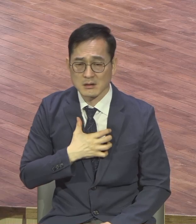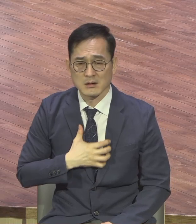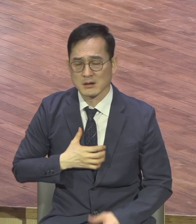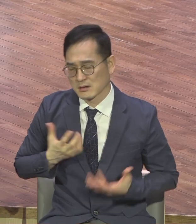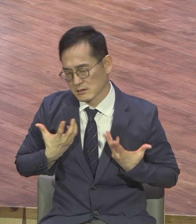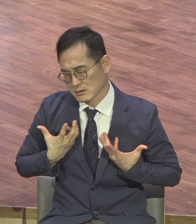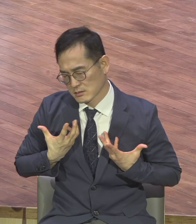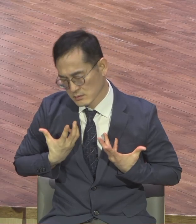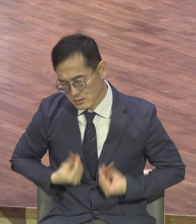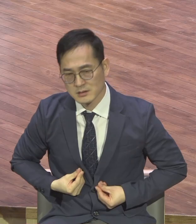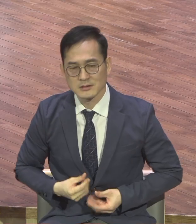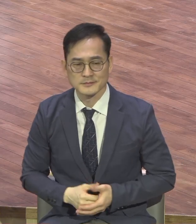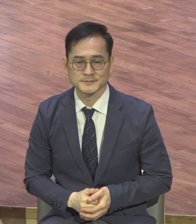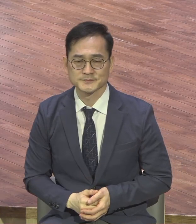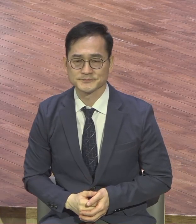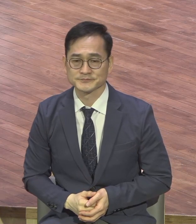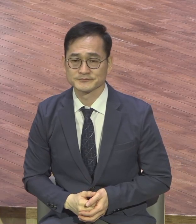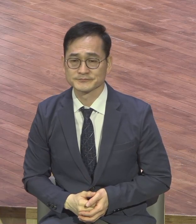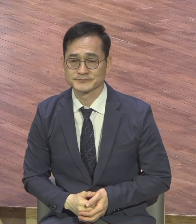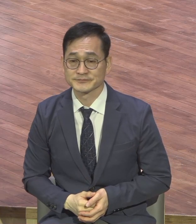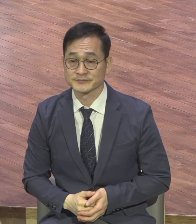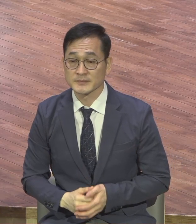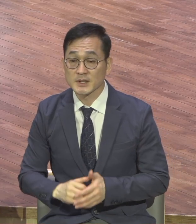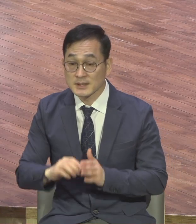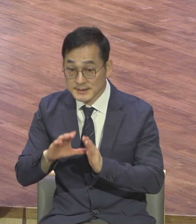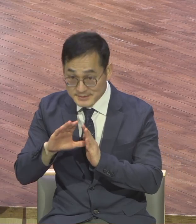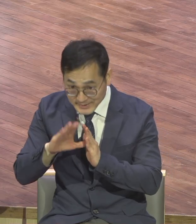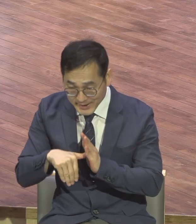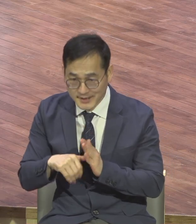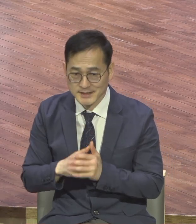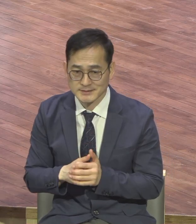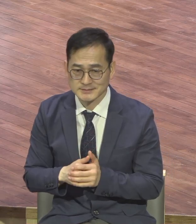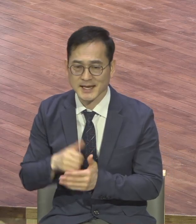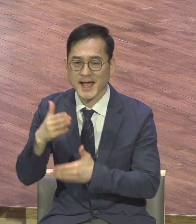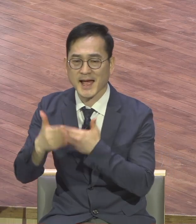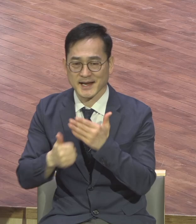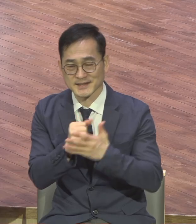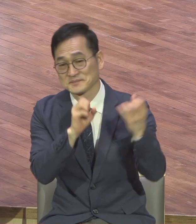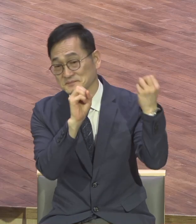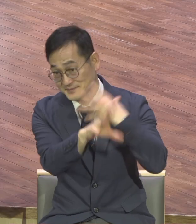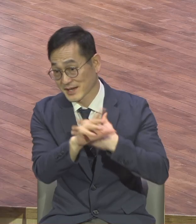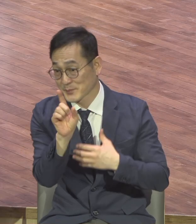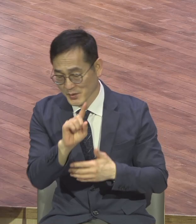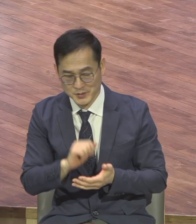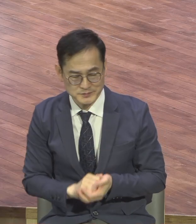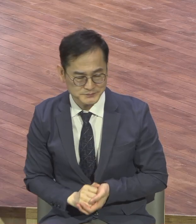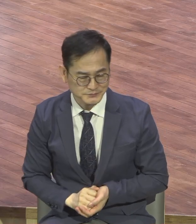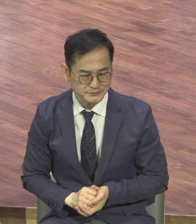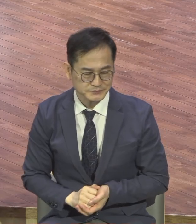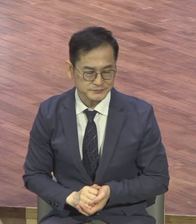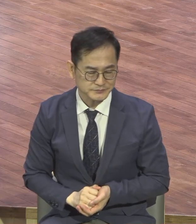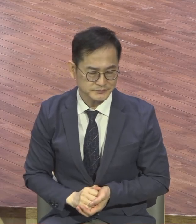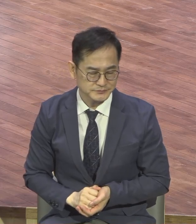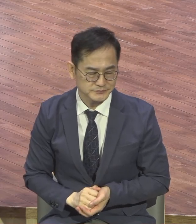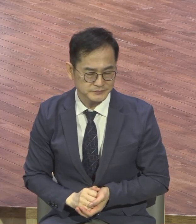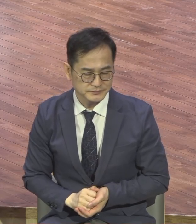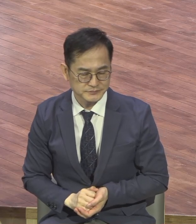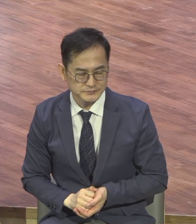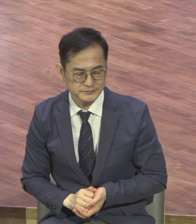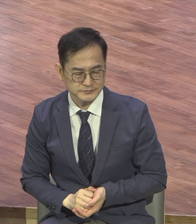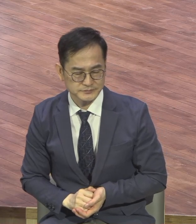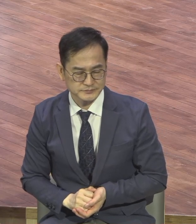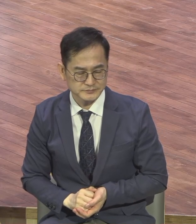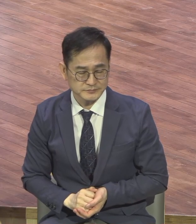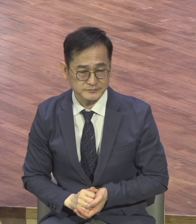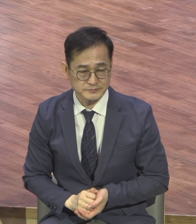사실. 자, 이런 절망 외침에 하나님은 놀라운 답변 줍니다. 4절입니다. 그에게 하신 대답이